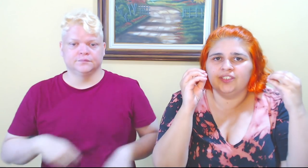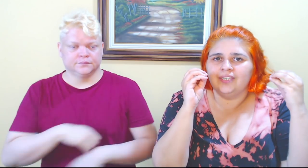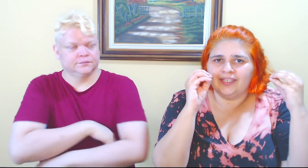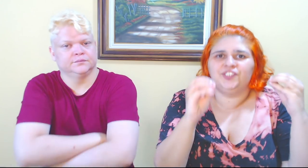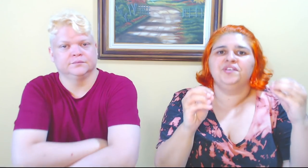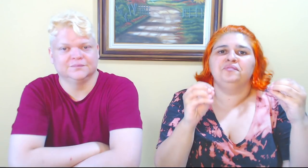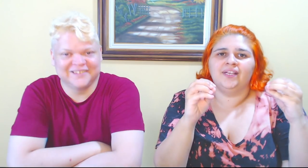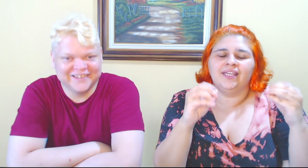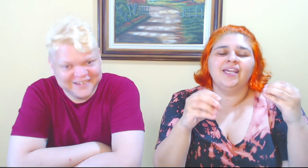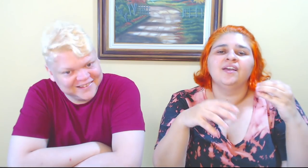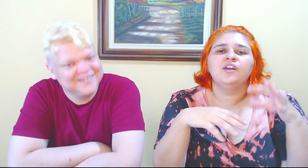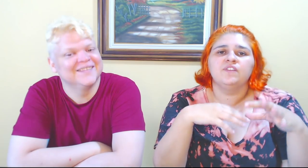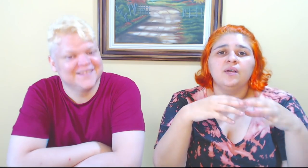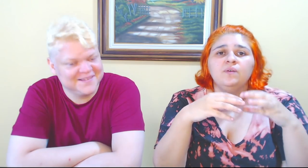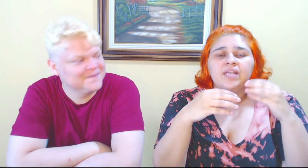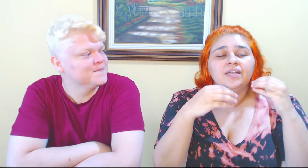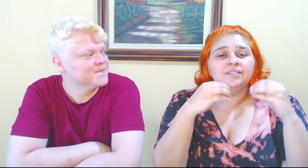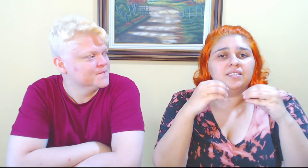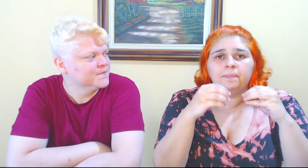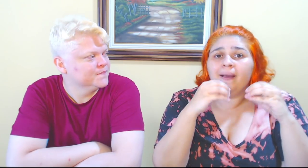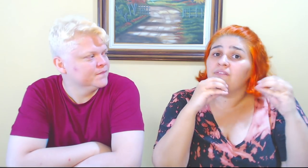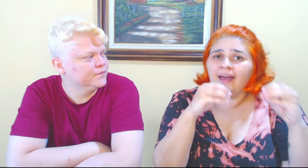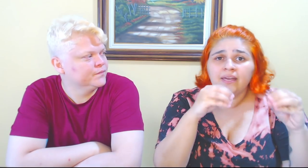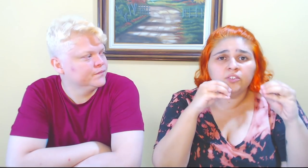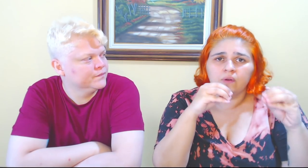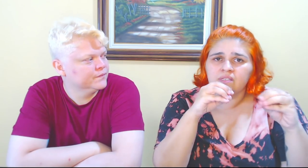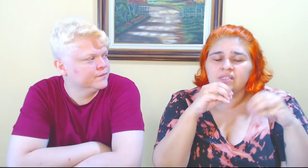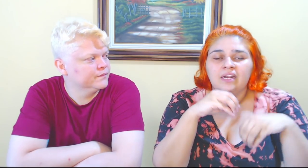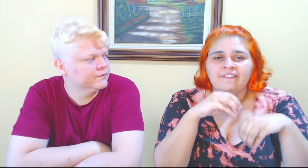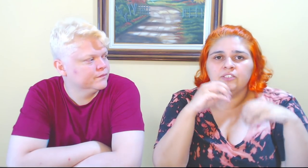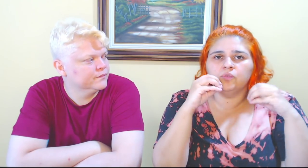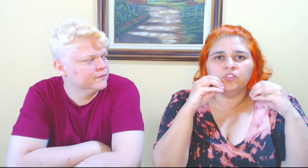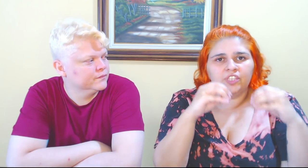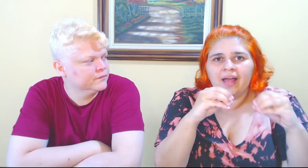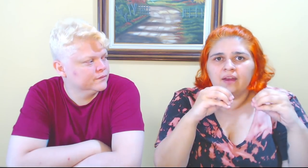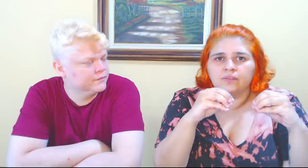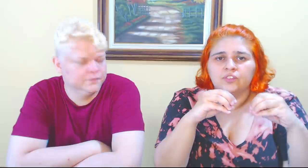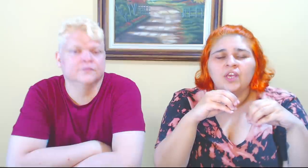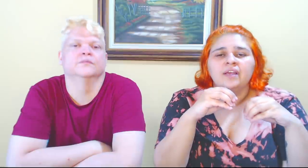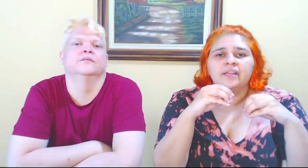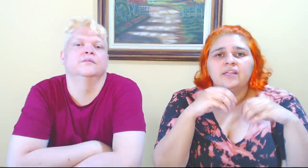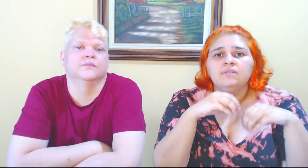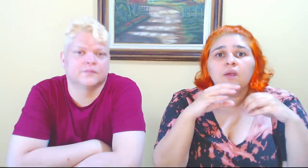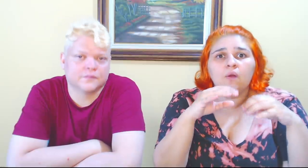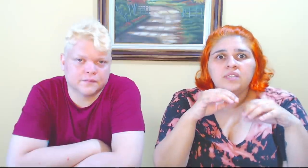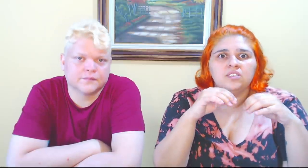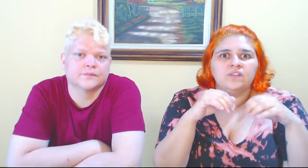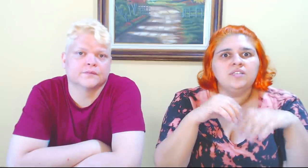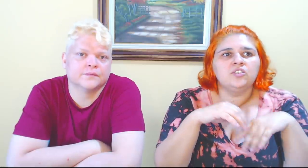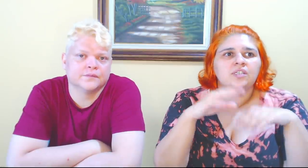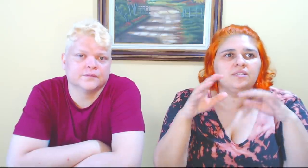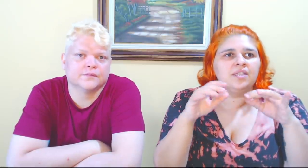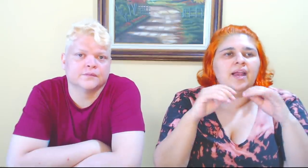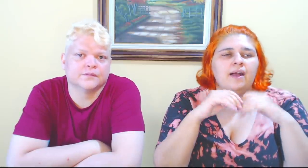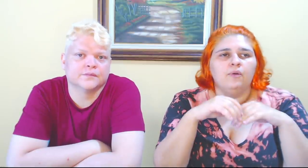Ativa ali Você consegue antecipar Várias coisas Através dos diálogos Então tem coisas Às vezes que Sei lá O